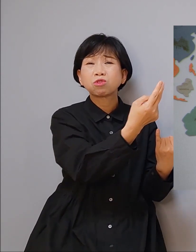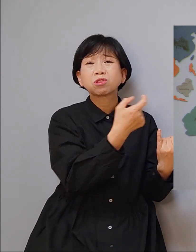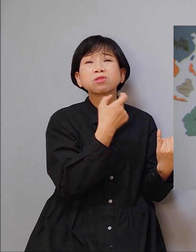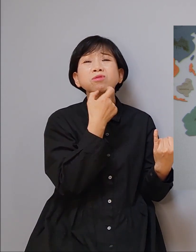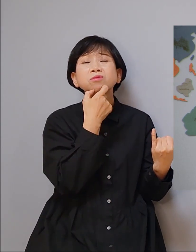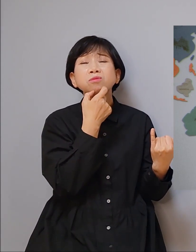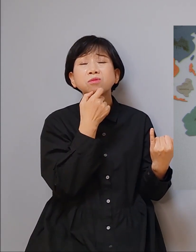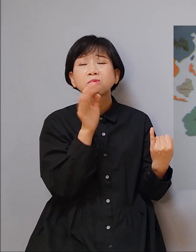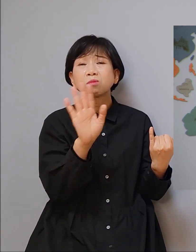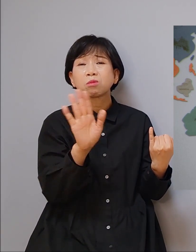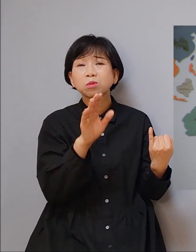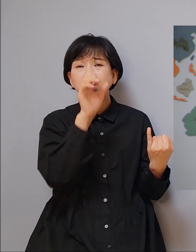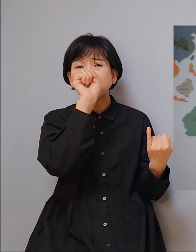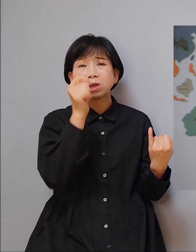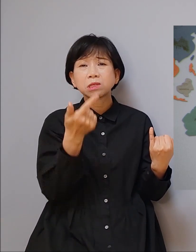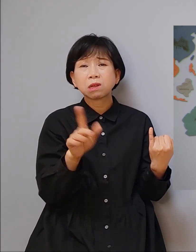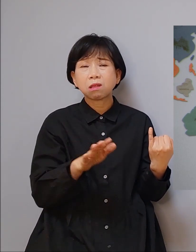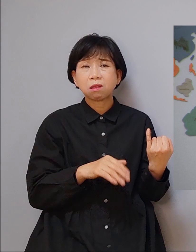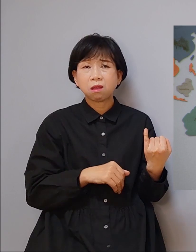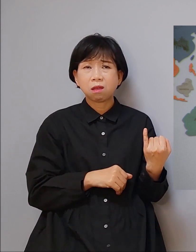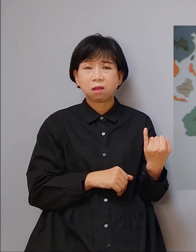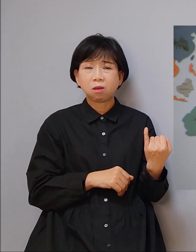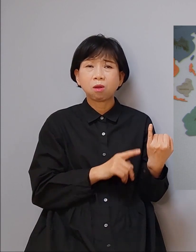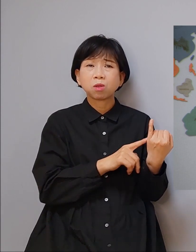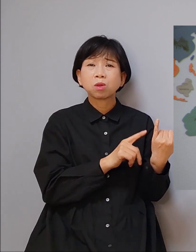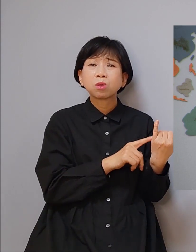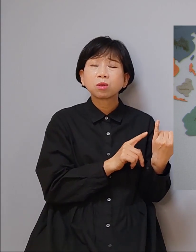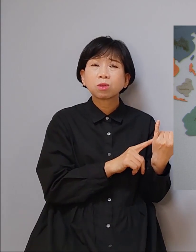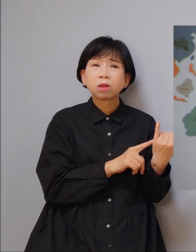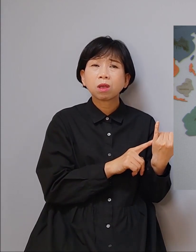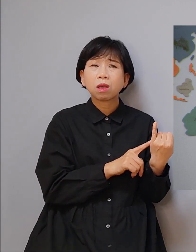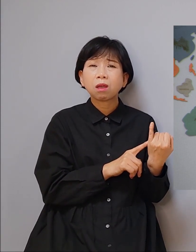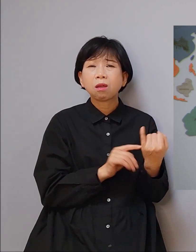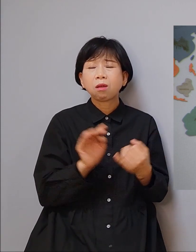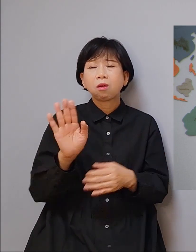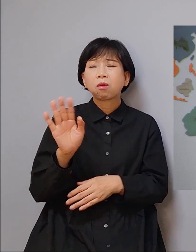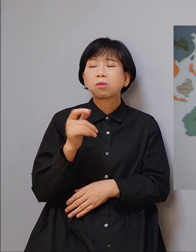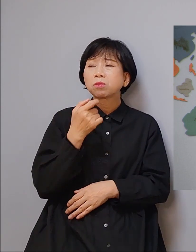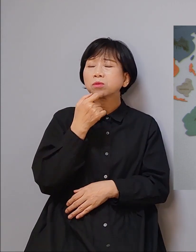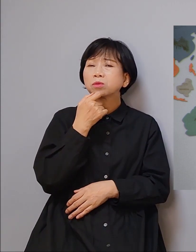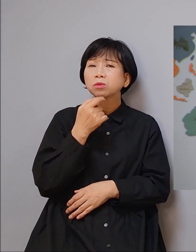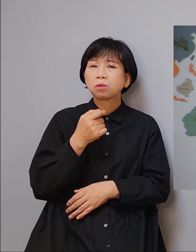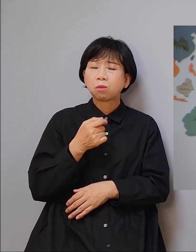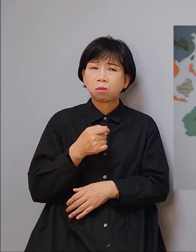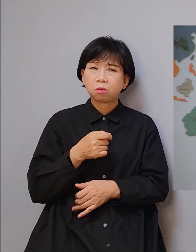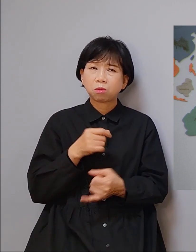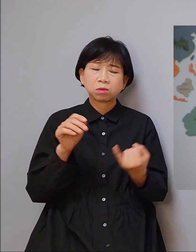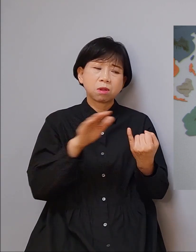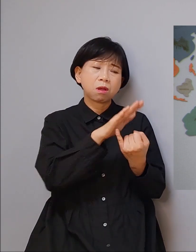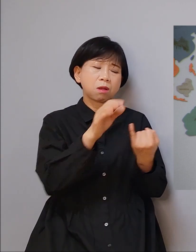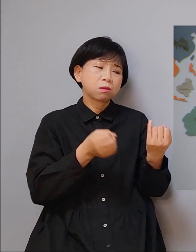합니다. 내가 좋아하는 시종이 있잖아요. 그 시종이 원래 뭐죠? 왕자이거든요.